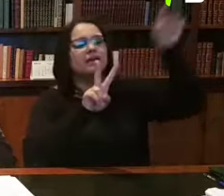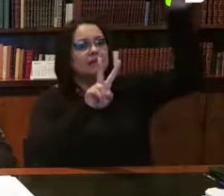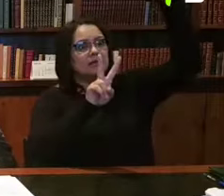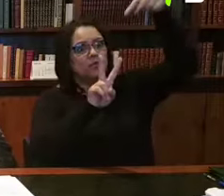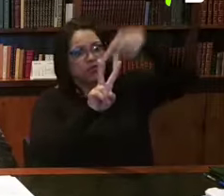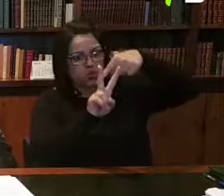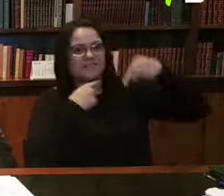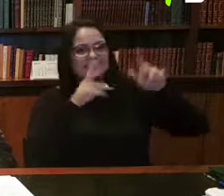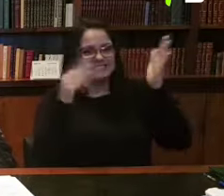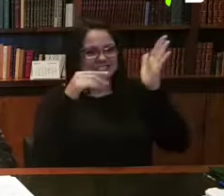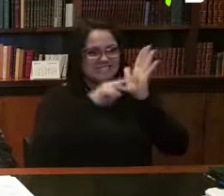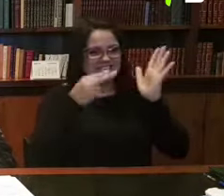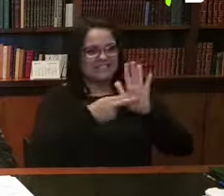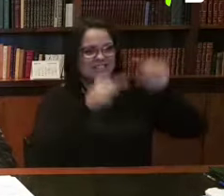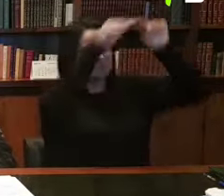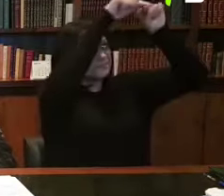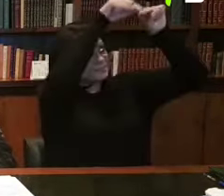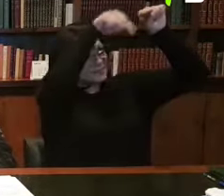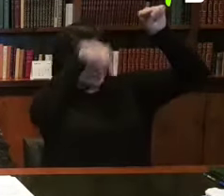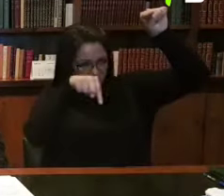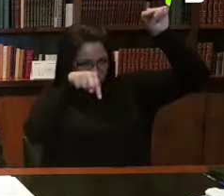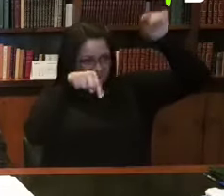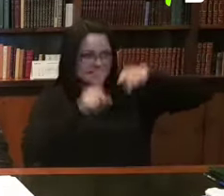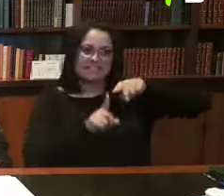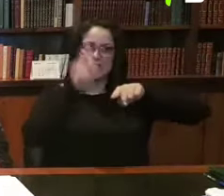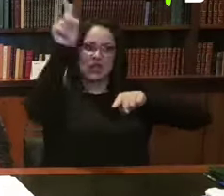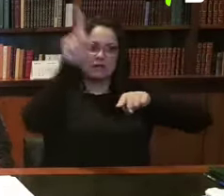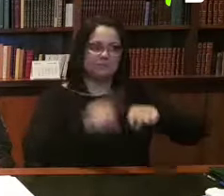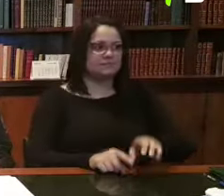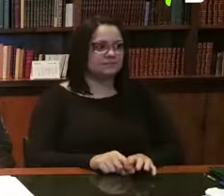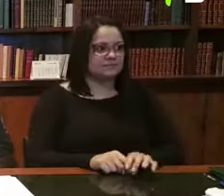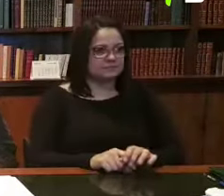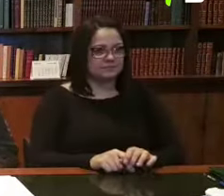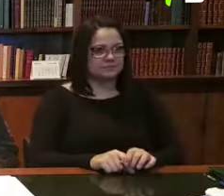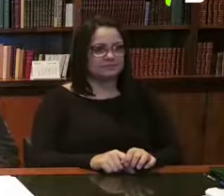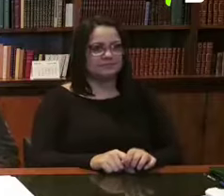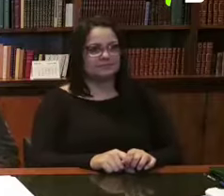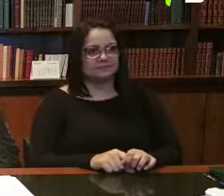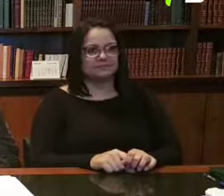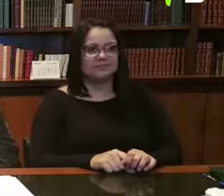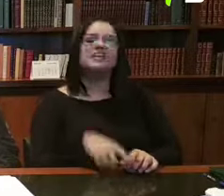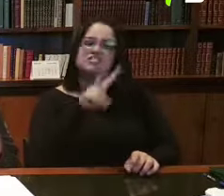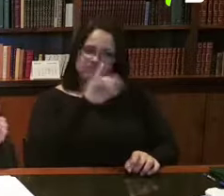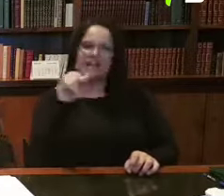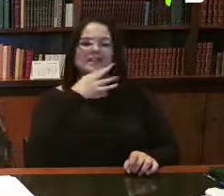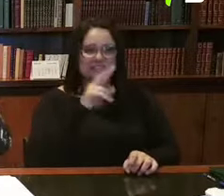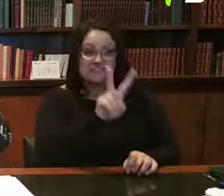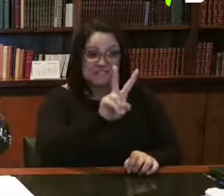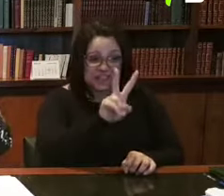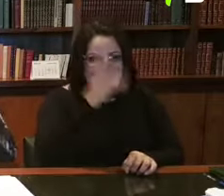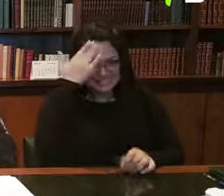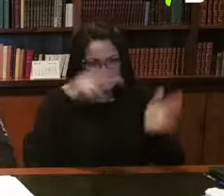bati no fundo e começa a vontade amanhã então nós temos acho que nós temos realmente condição de voltarmos